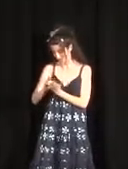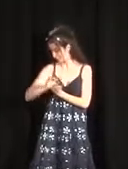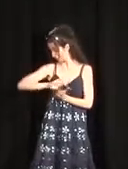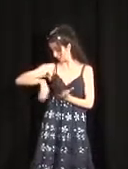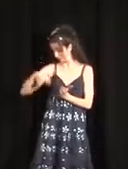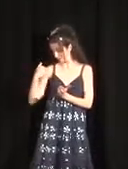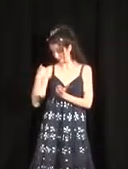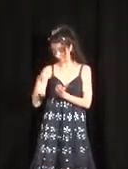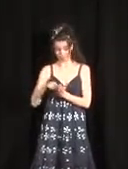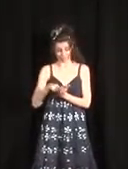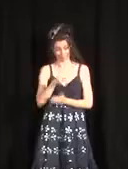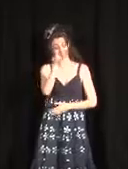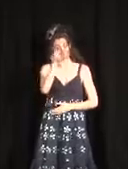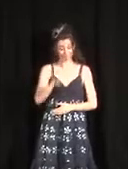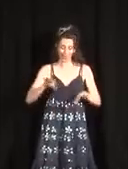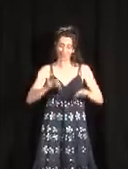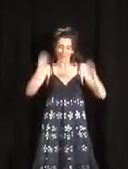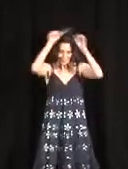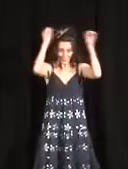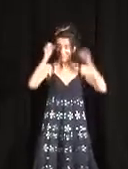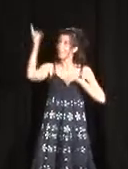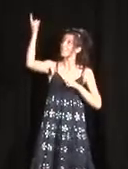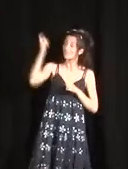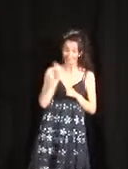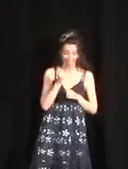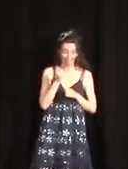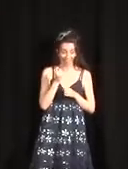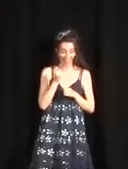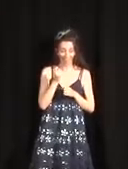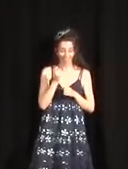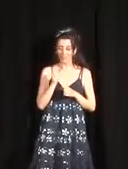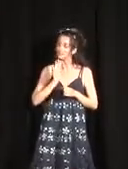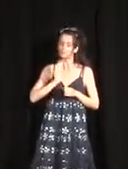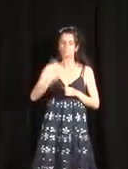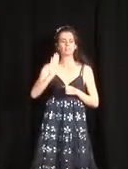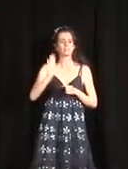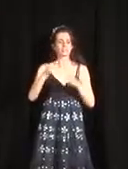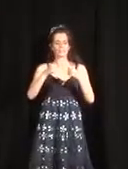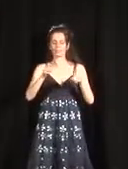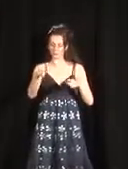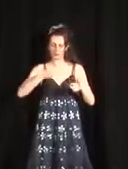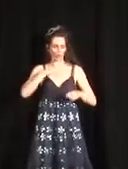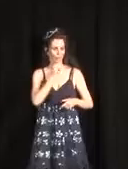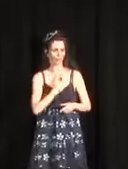enfant pas tout à fait comme les autres, venu d'ailleurs, pour qui la différence est une belle richesse et non un